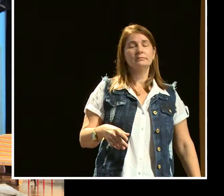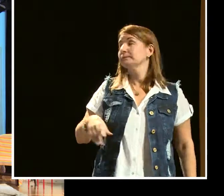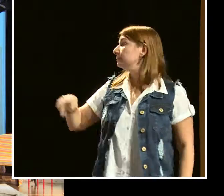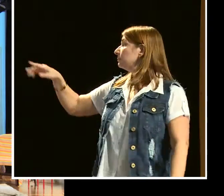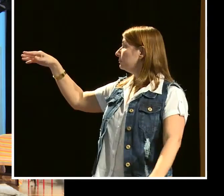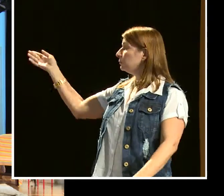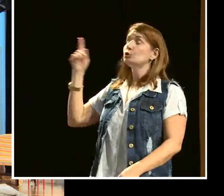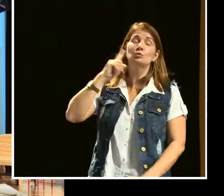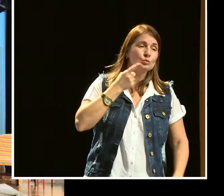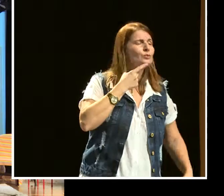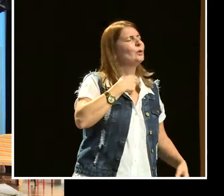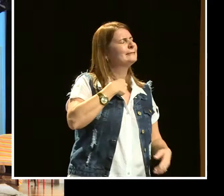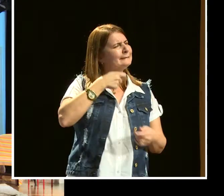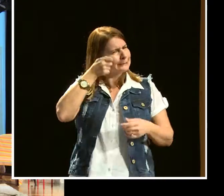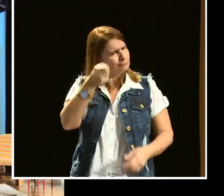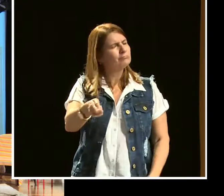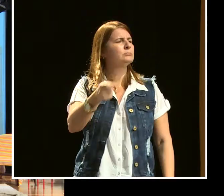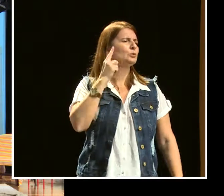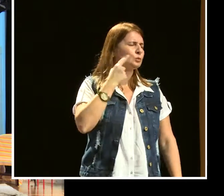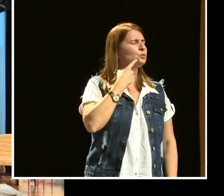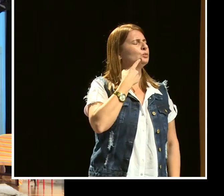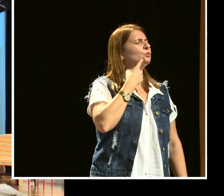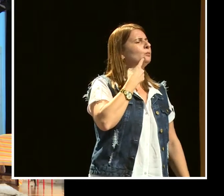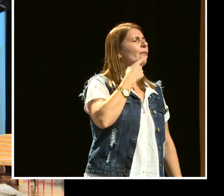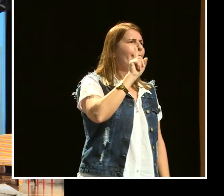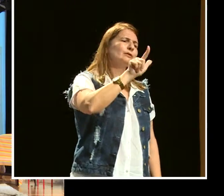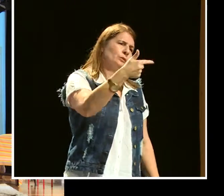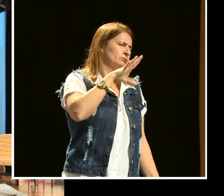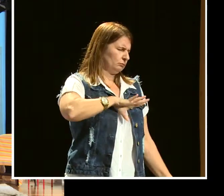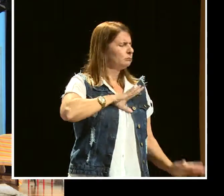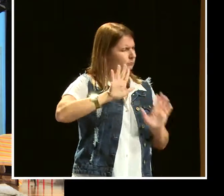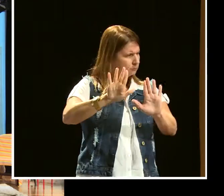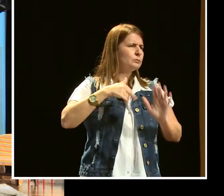nós trabalhávamos e auxiliávamos eles nesse processo.